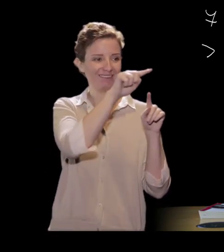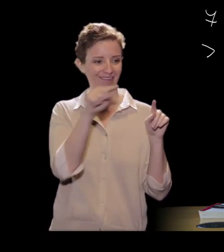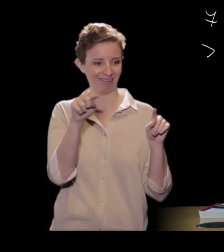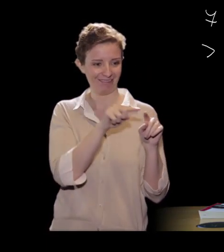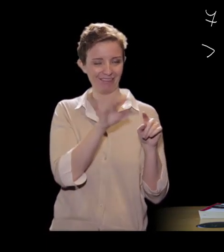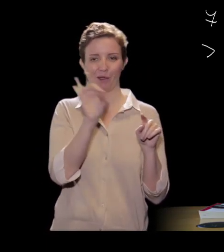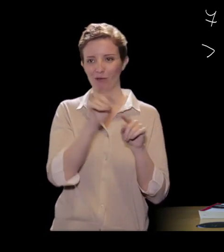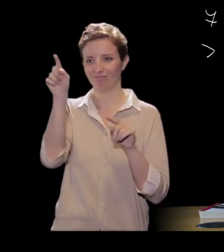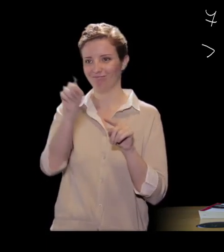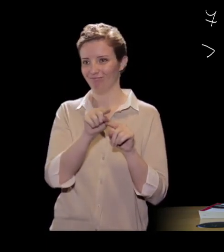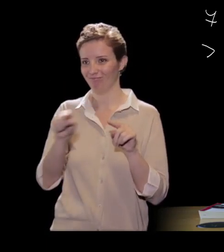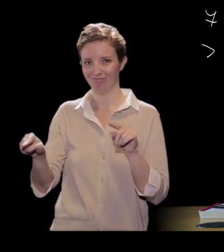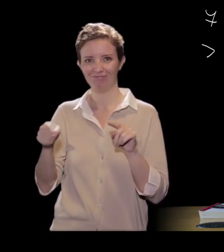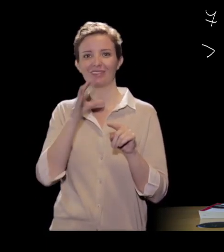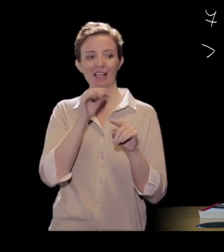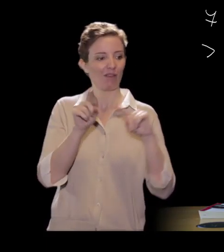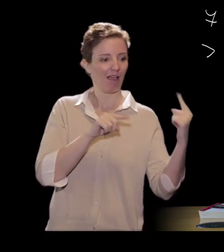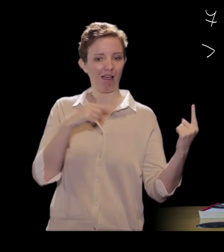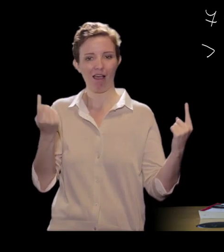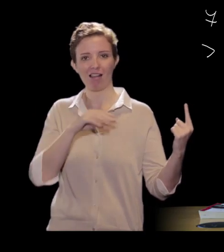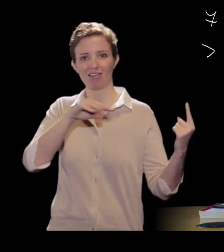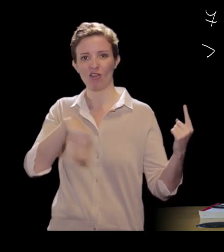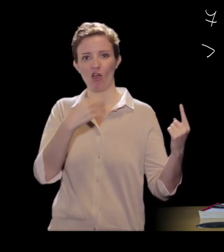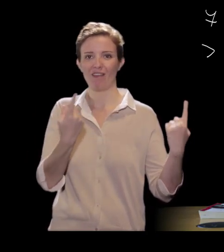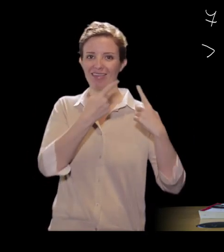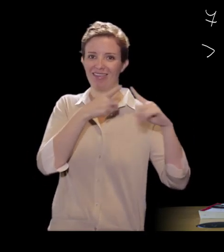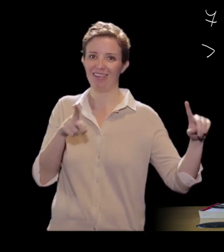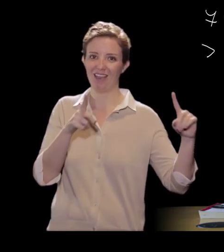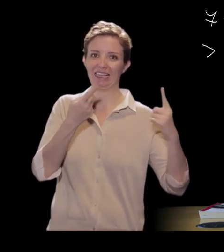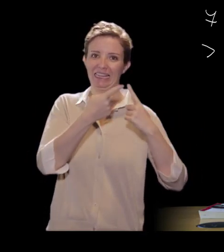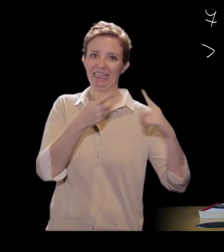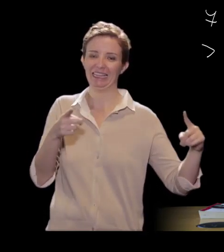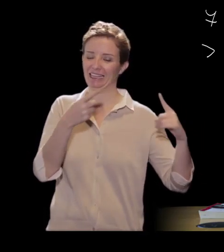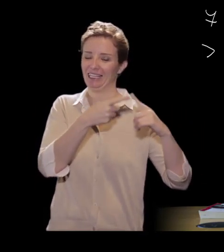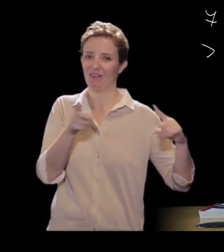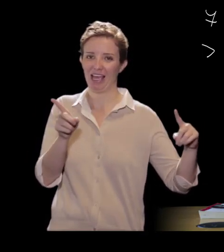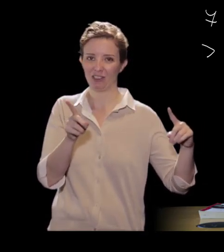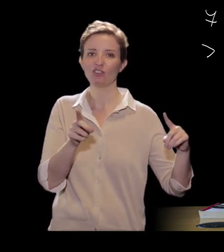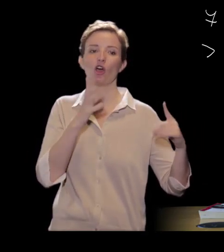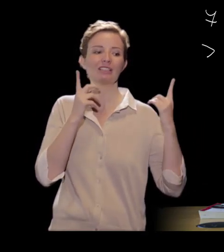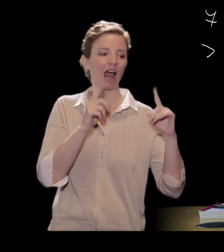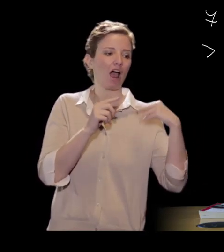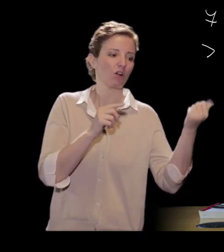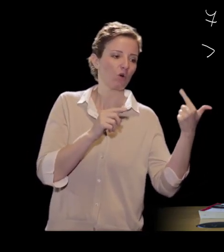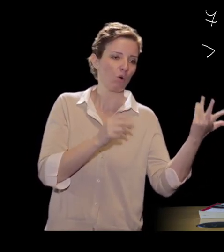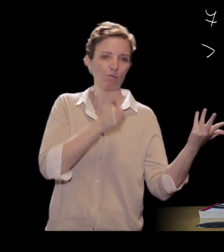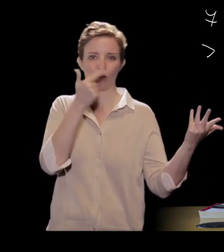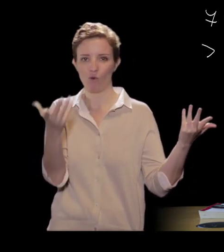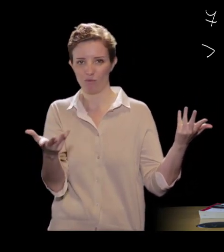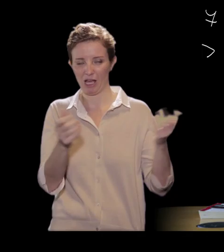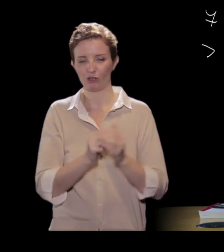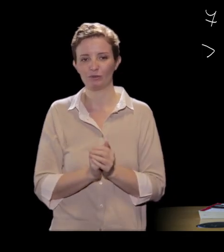il verso che indica il verso della disuguaglianza indica una disuguaglianza tra due termini tra due numeri appunto è